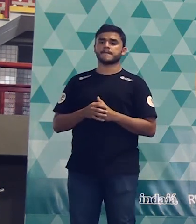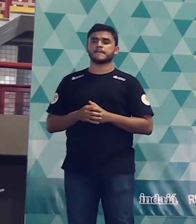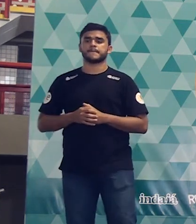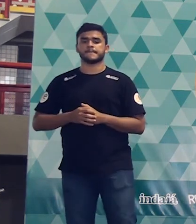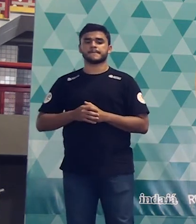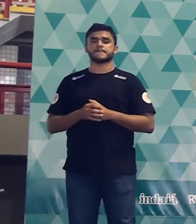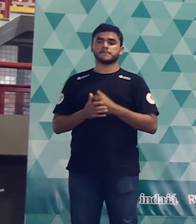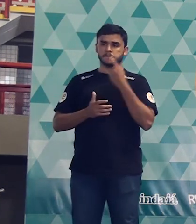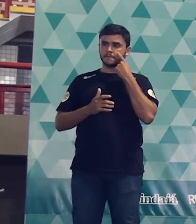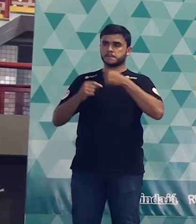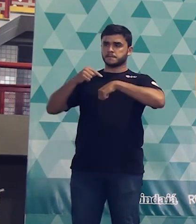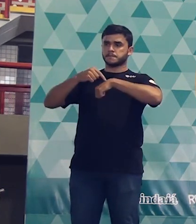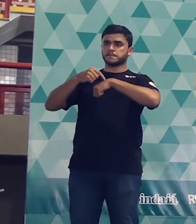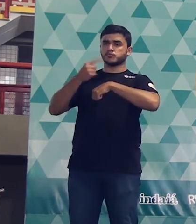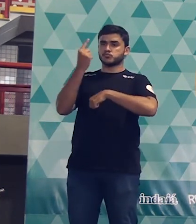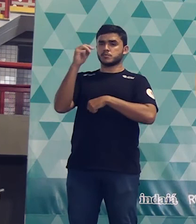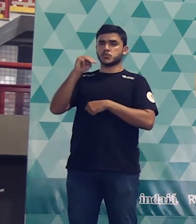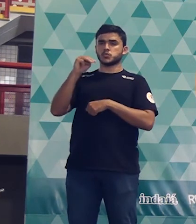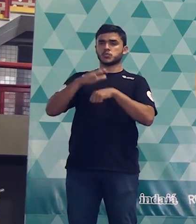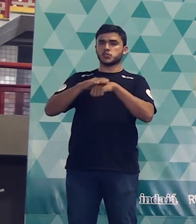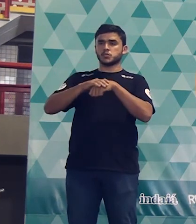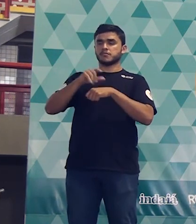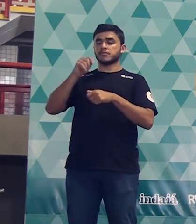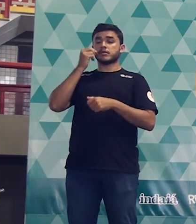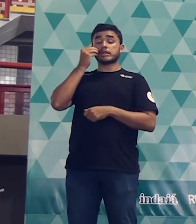Minutinho para você dar uma olhada.